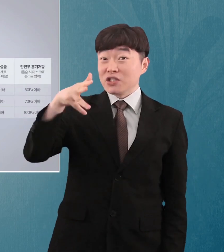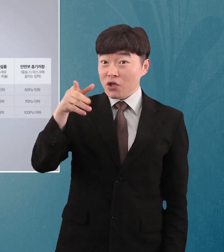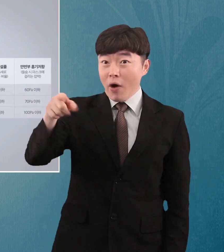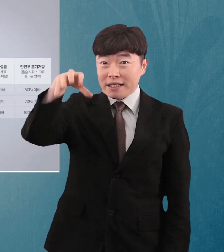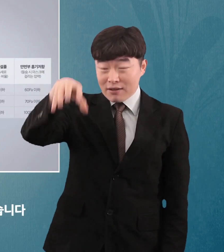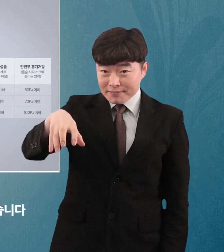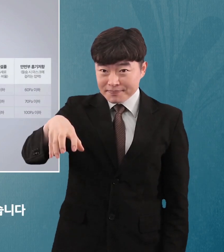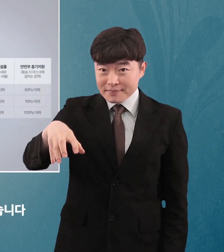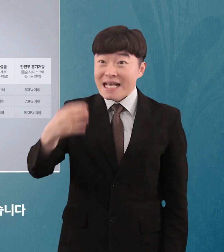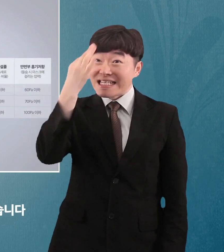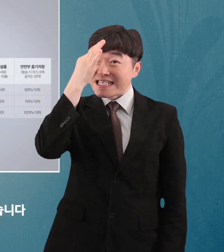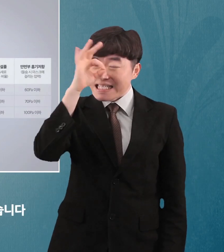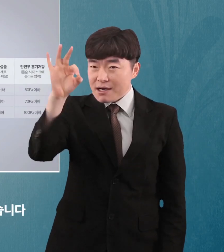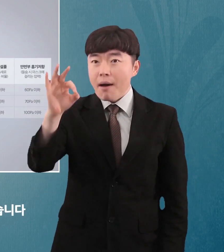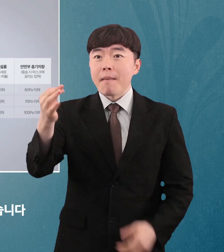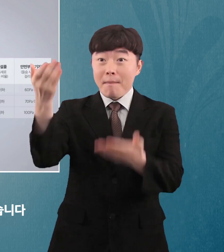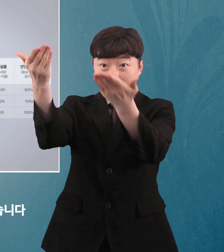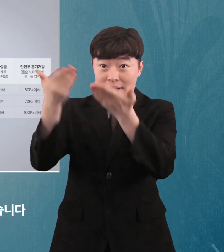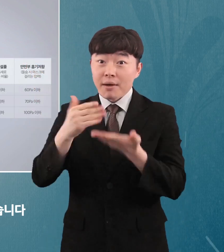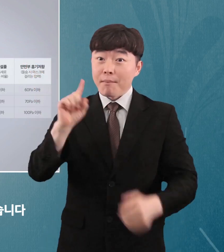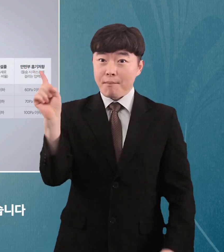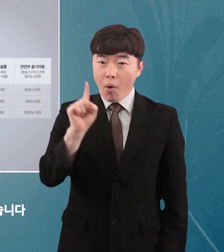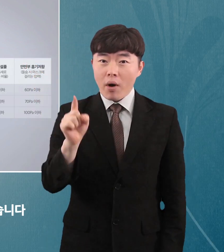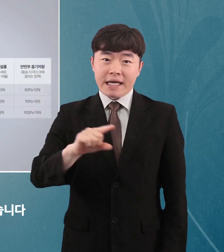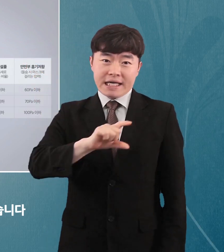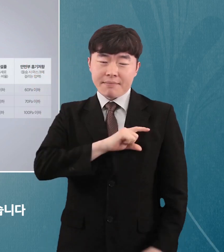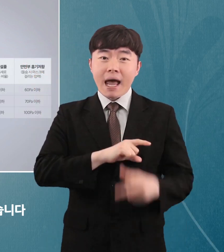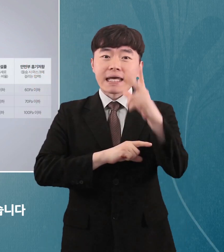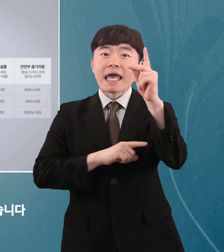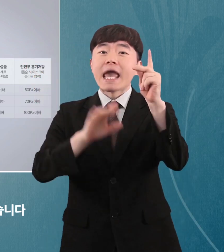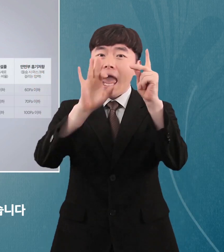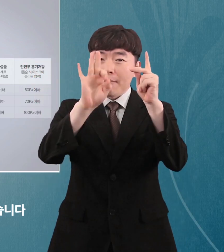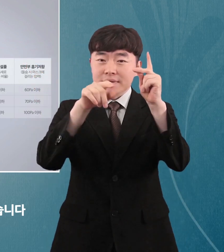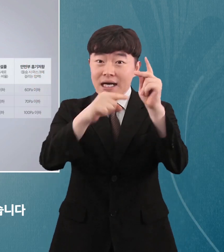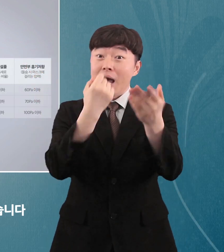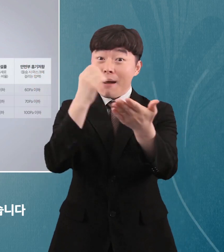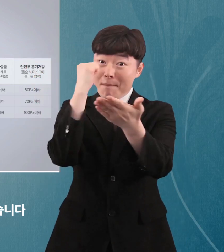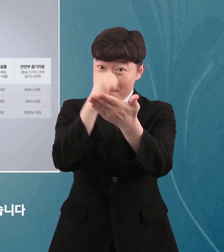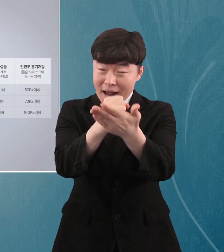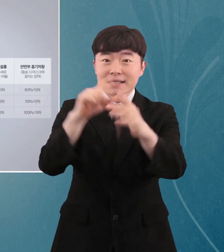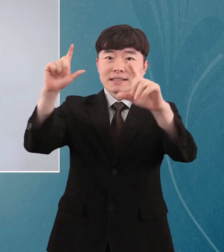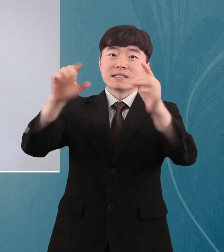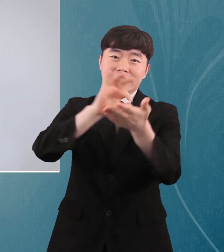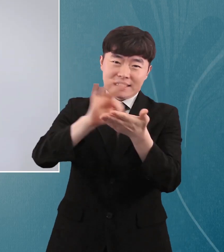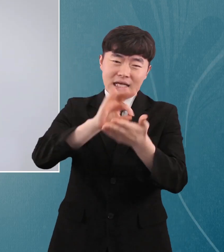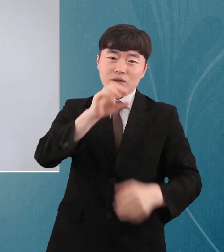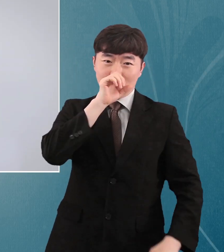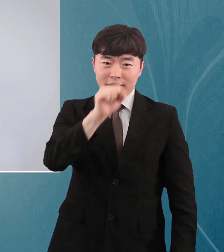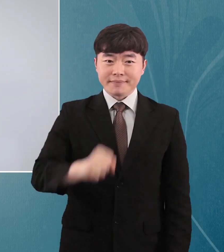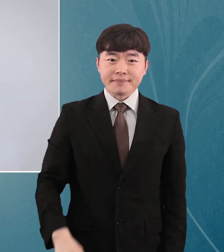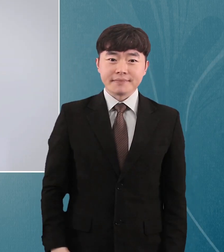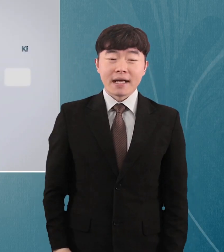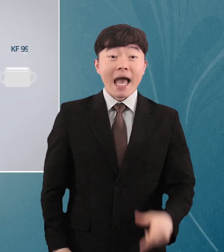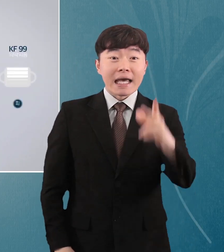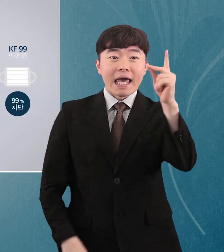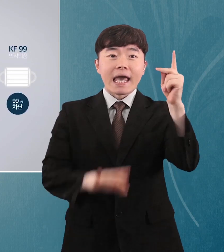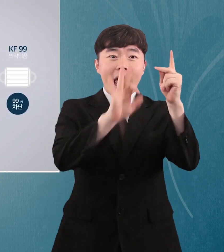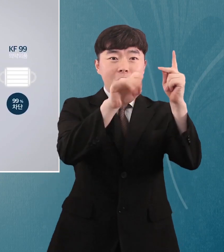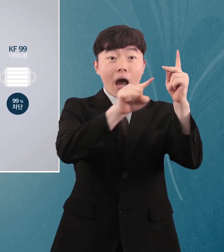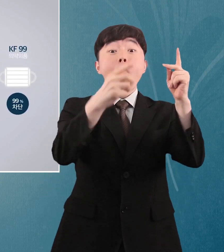식품의약품안전처에서 인증을 받은 KF 마크가 있는 보건용 마스크를 착용하는 것이 좋습니다.